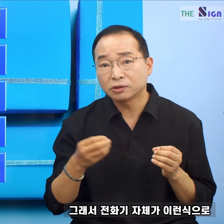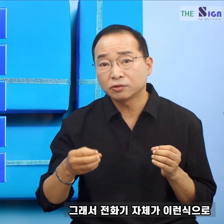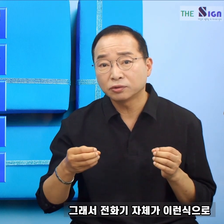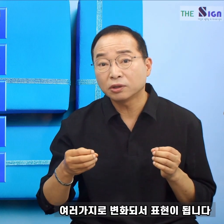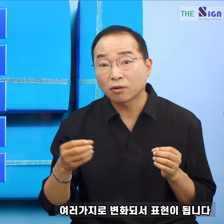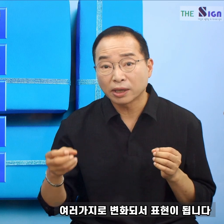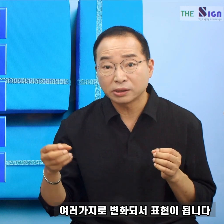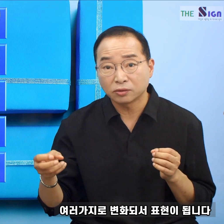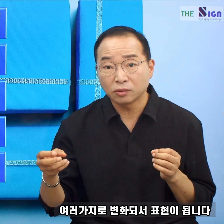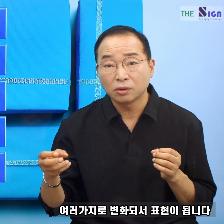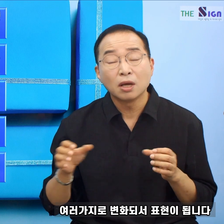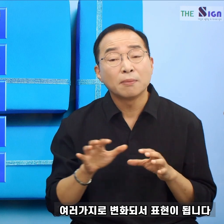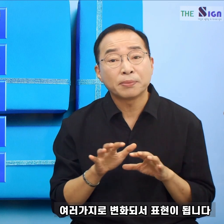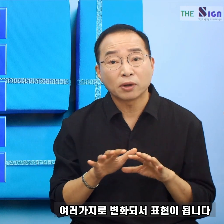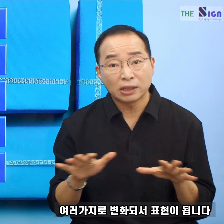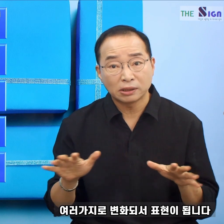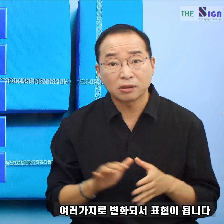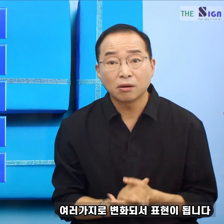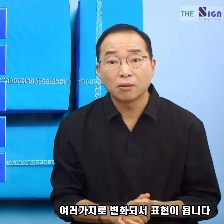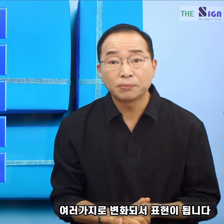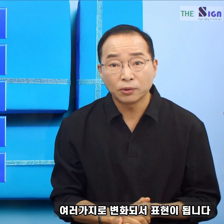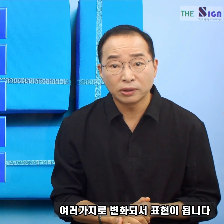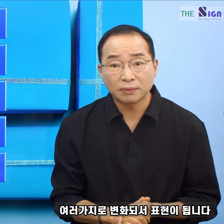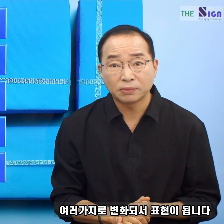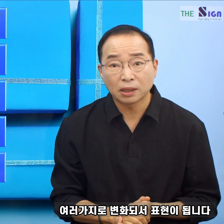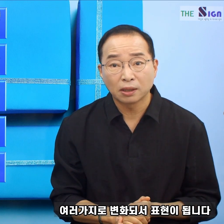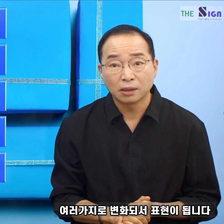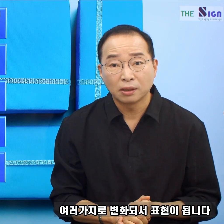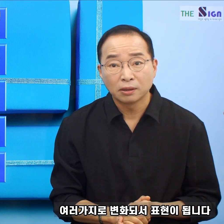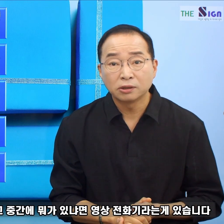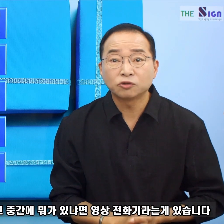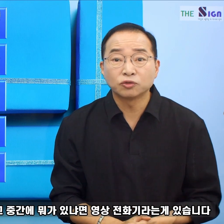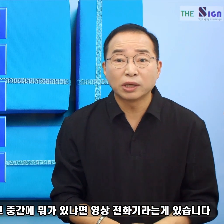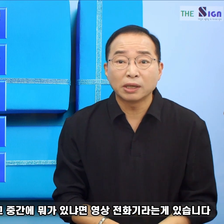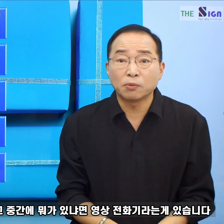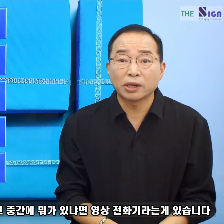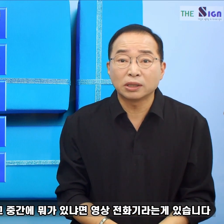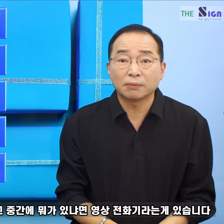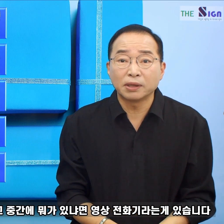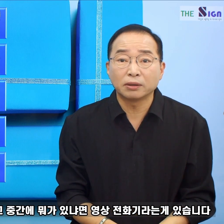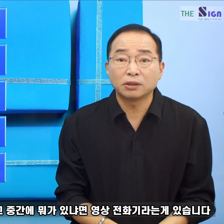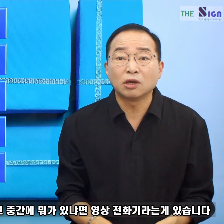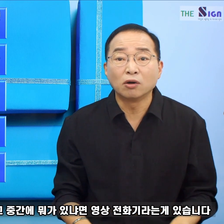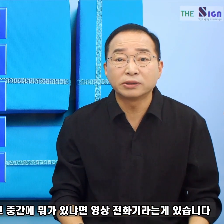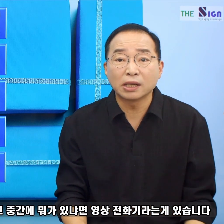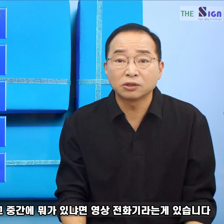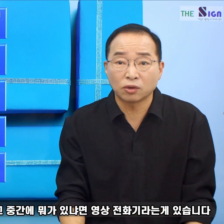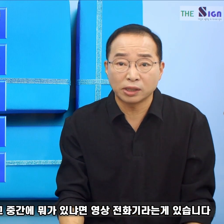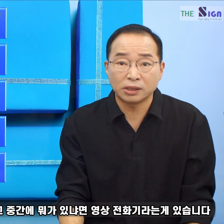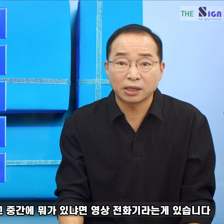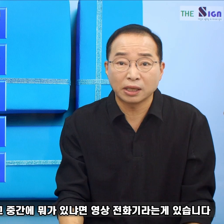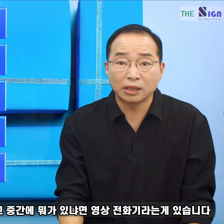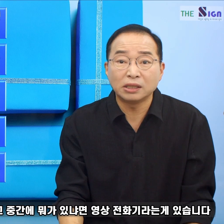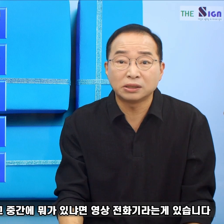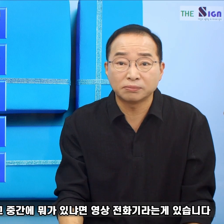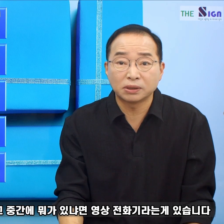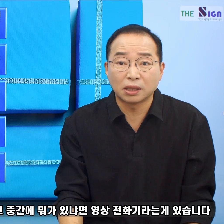식으로 여러 가지로 변화돼서 표현이 됩니다. 그 중간에 뭐가 있냐면 영상 전화기라는 게 있습니다.